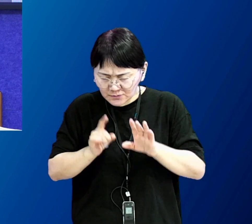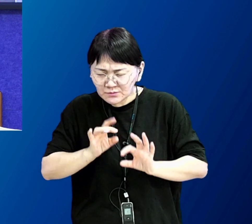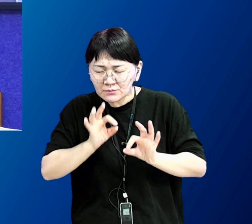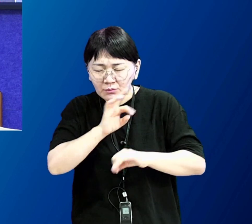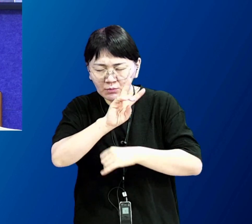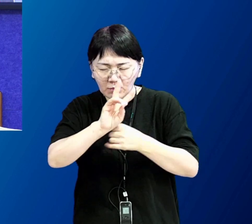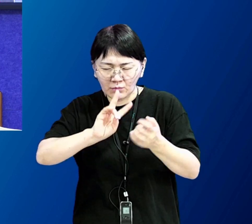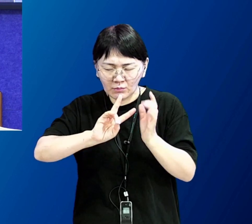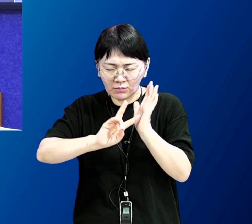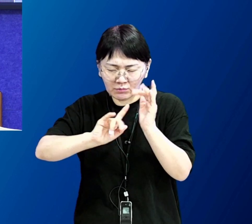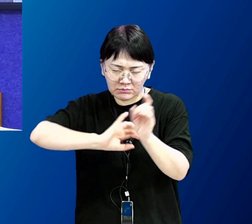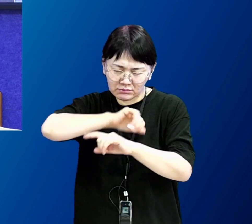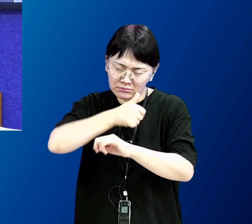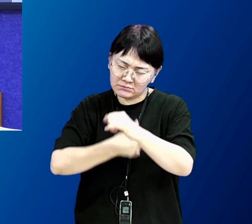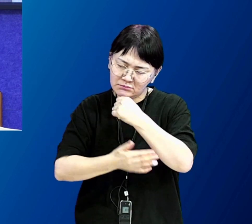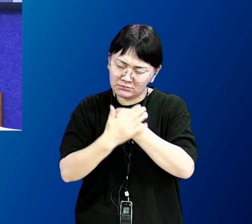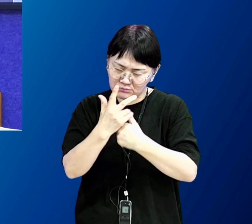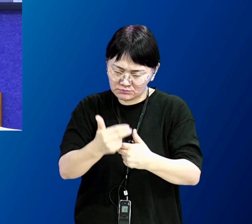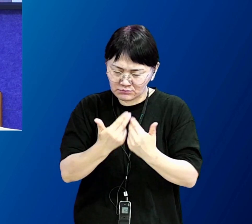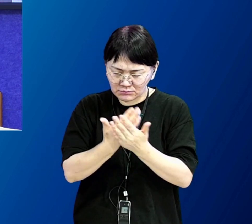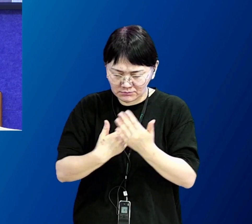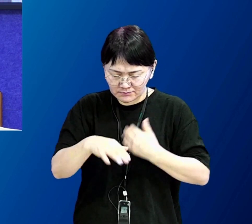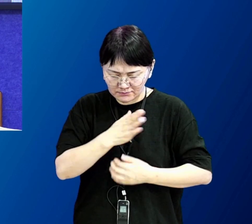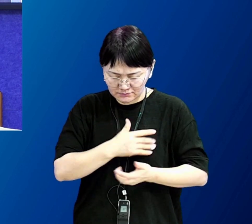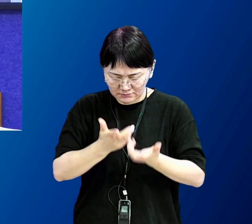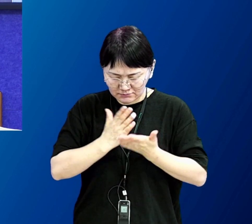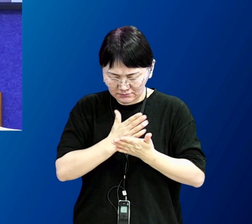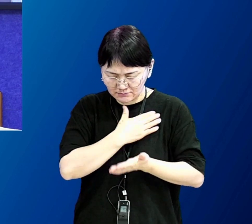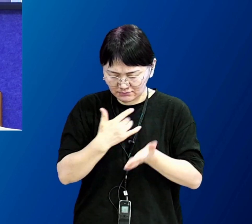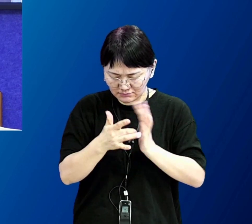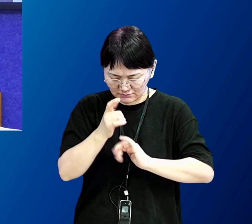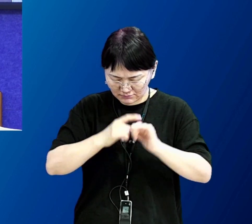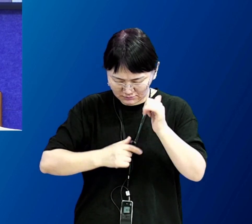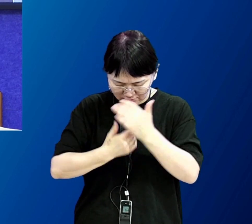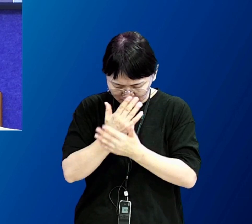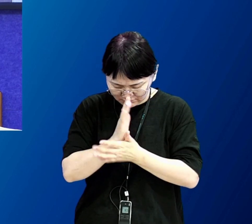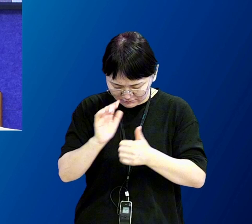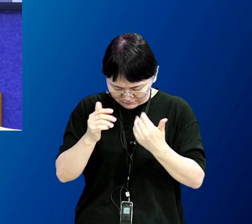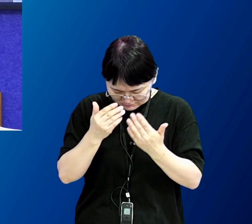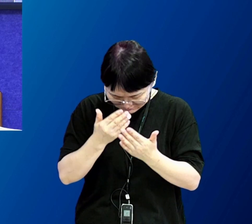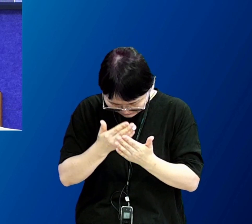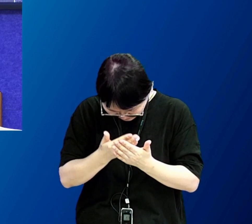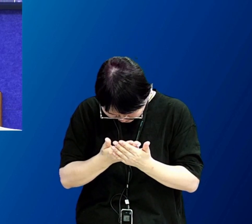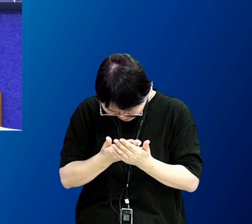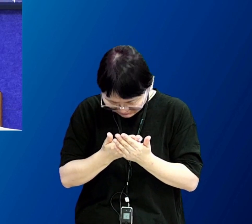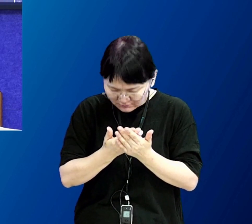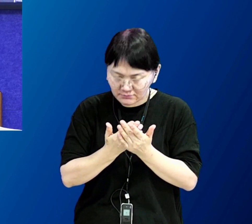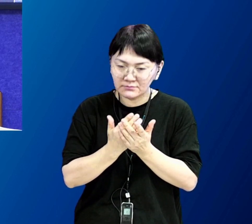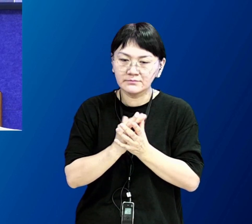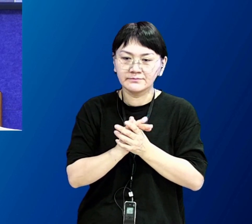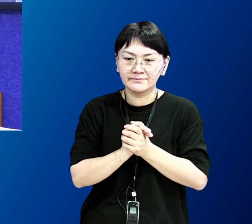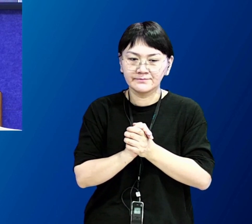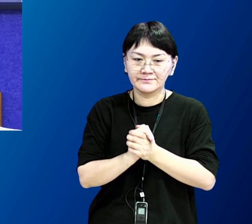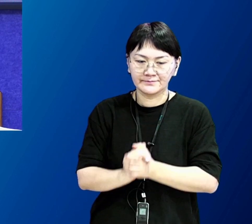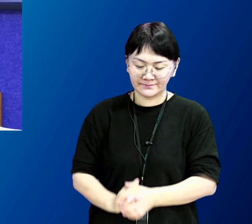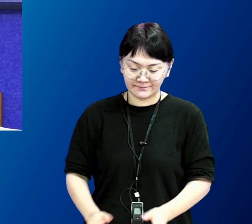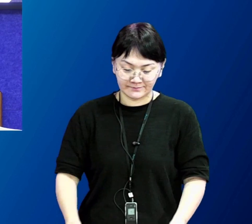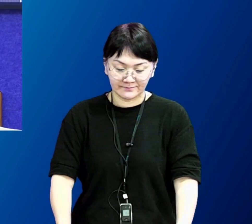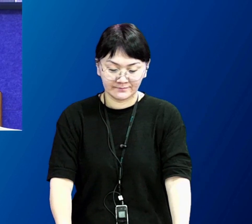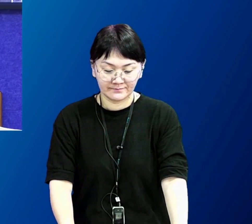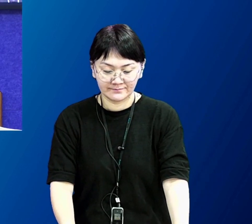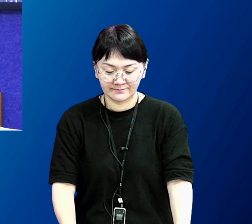өгнө. Бидний хайрладаг эзэн Есүсийн нэрээр залбирлаа. Аамен.